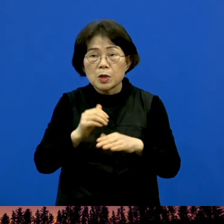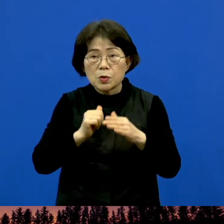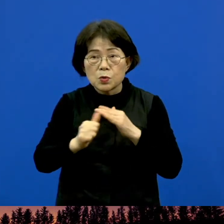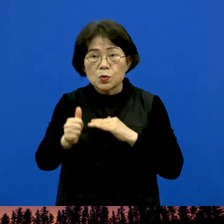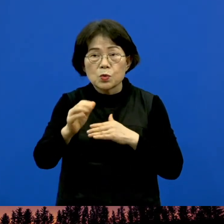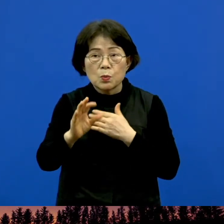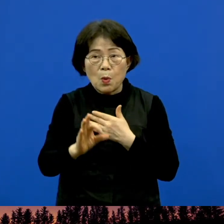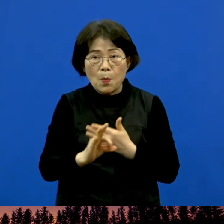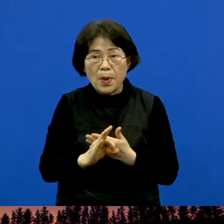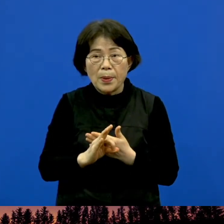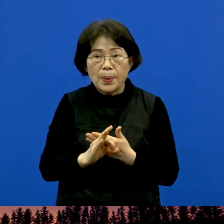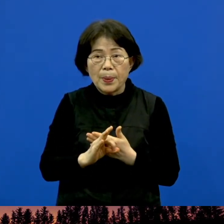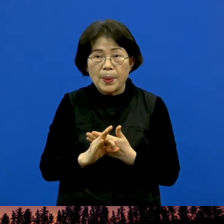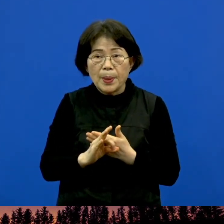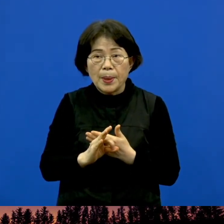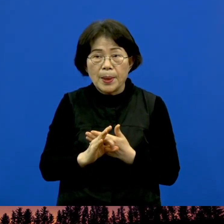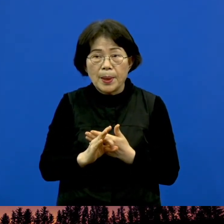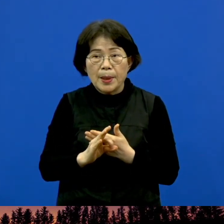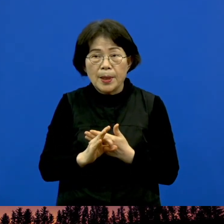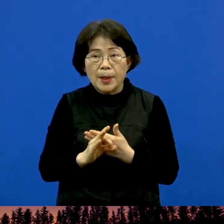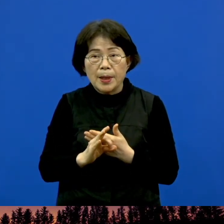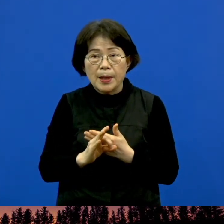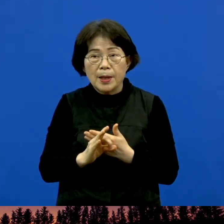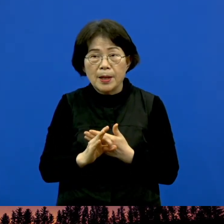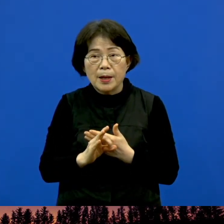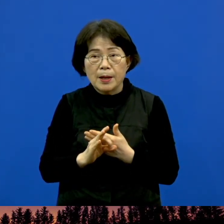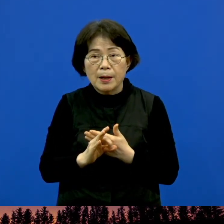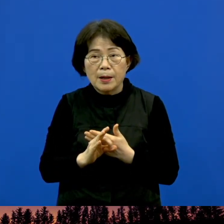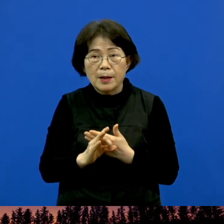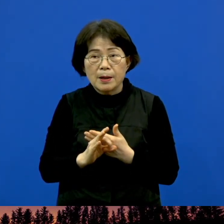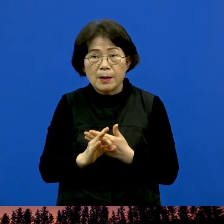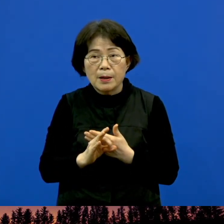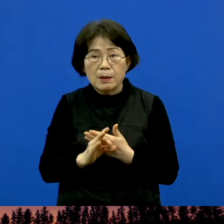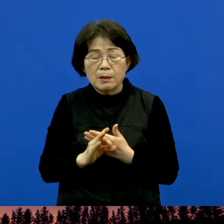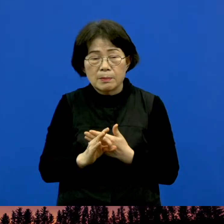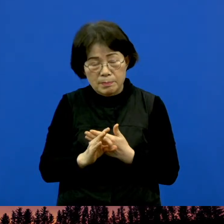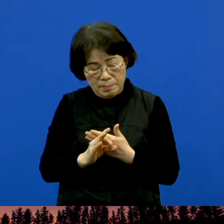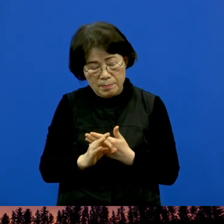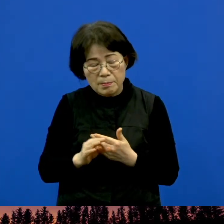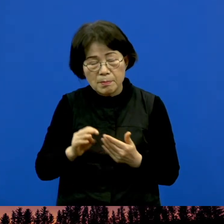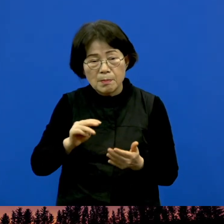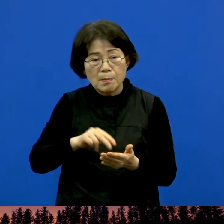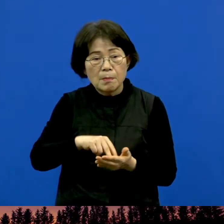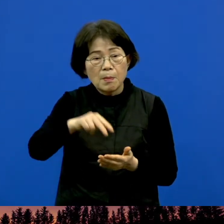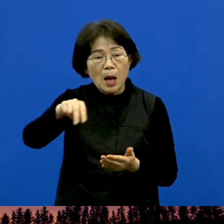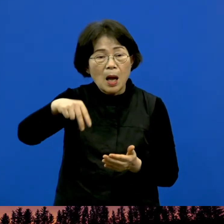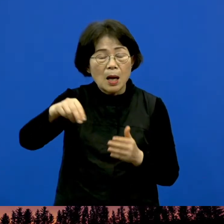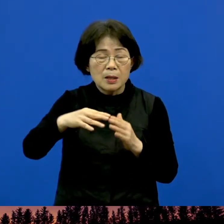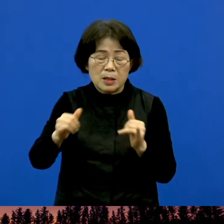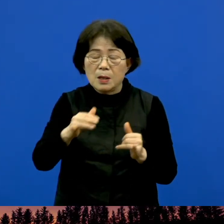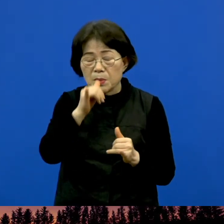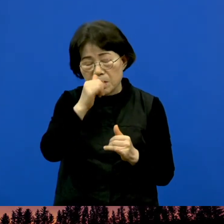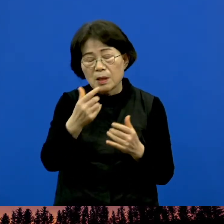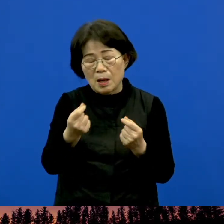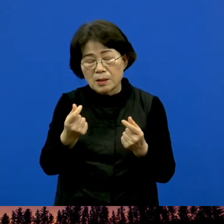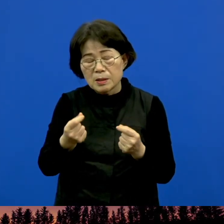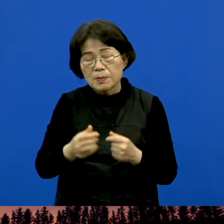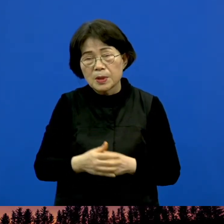이렇게 돈은 많이 받지만 방황하고 있잖아요. 혼자, 그죠? 혼자.